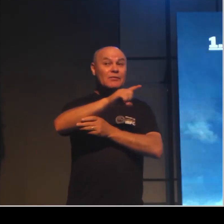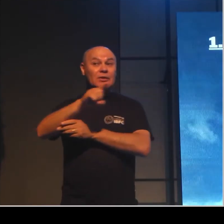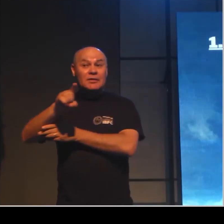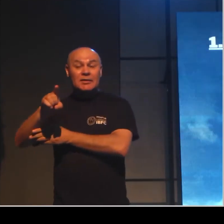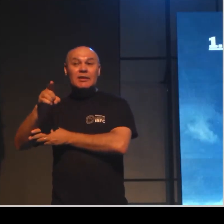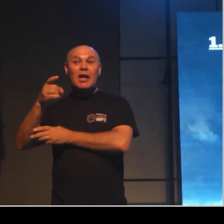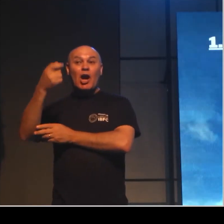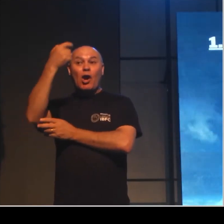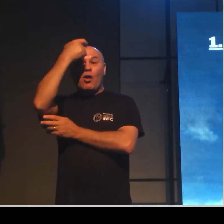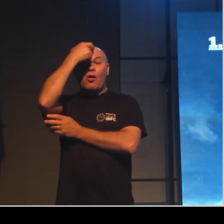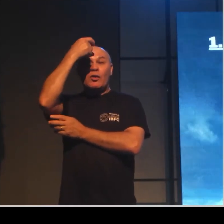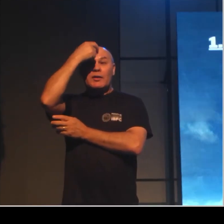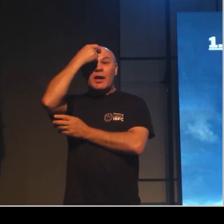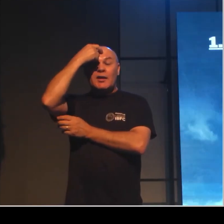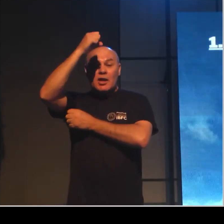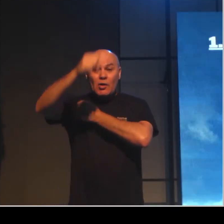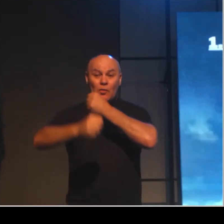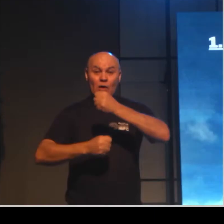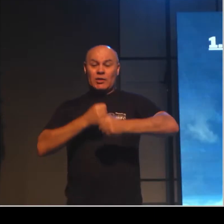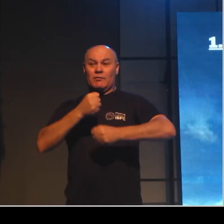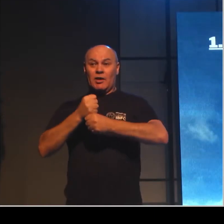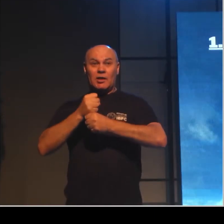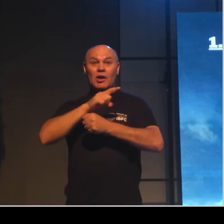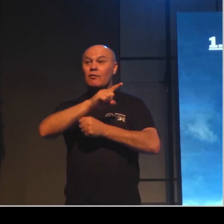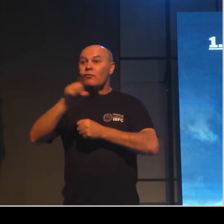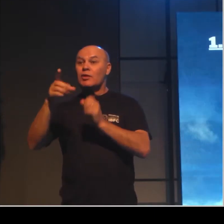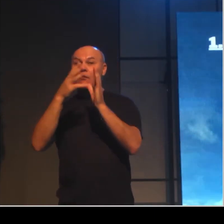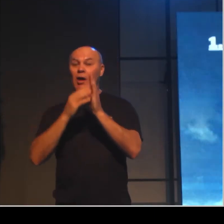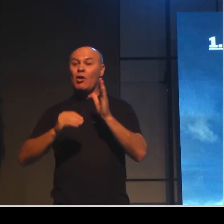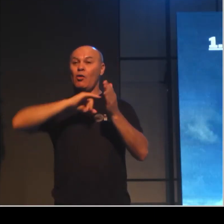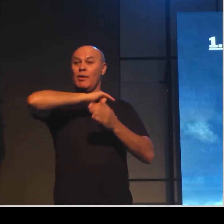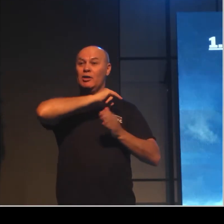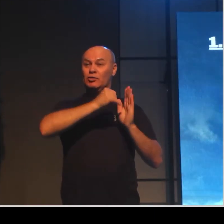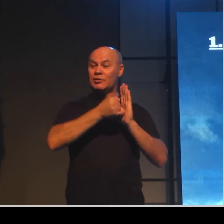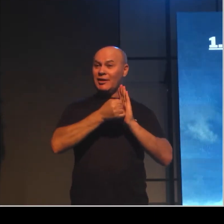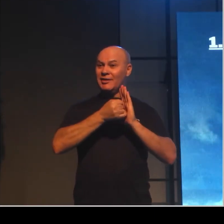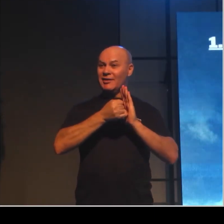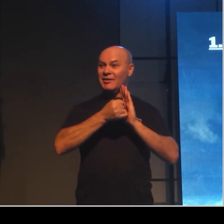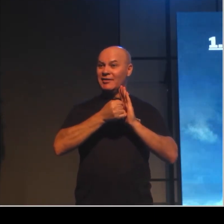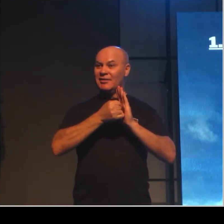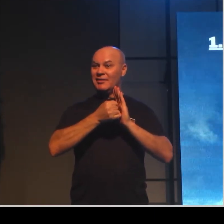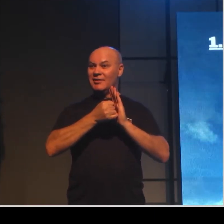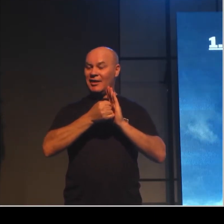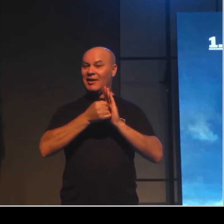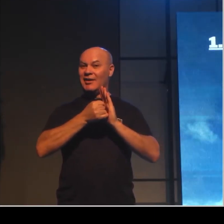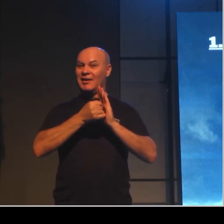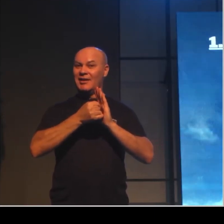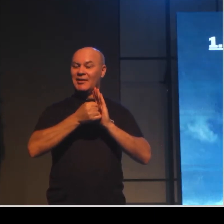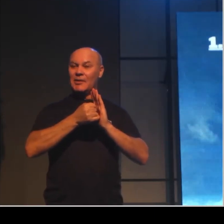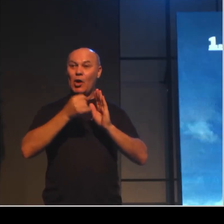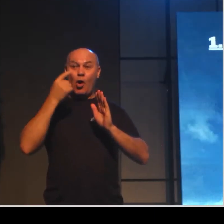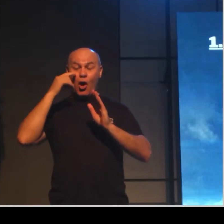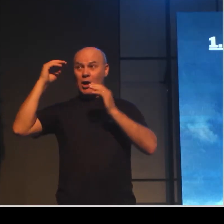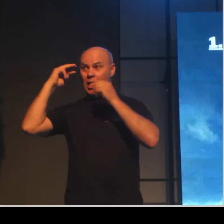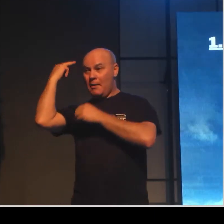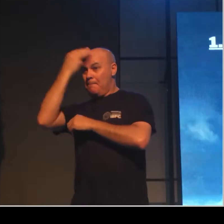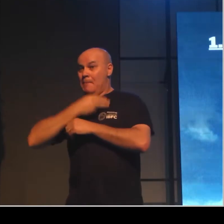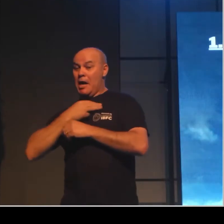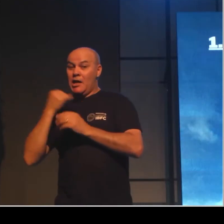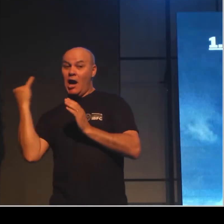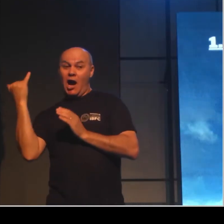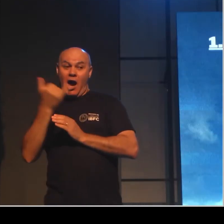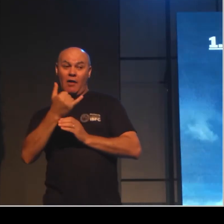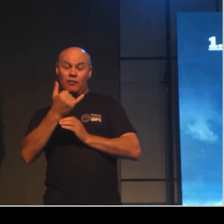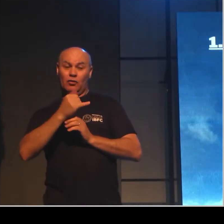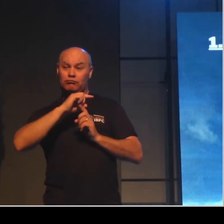fez. Veja o que o texto nos diz. Quando ele descobriu, quando Maria contou para ele que estava grávida, o texto nos